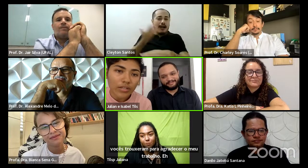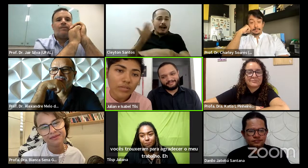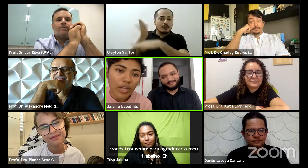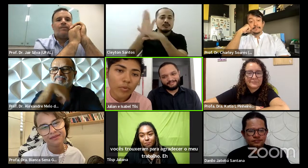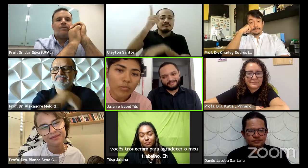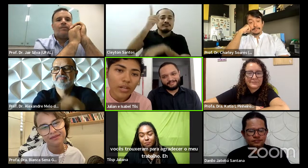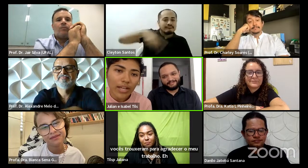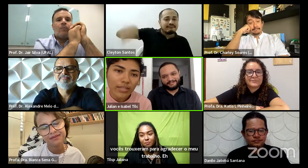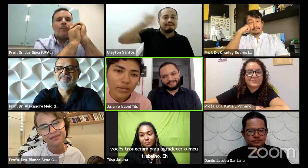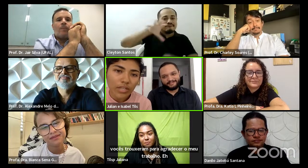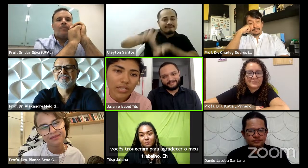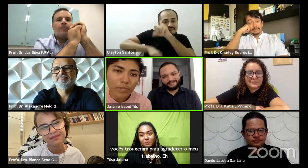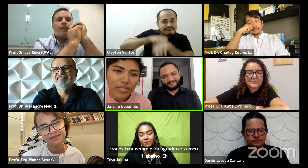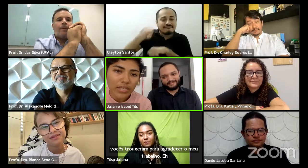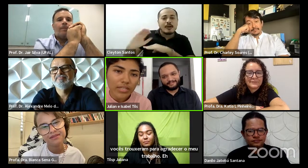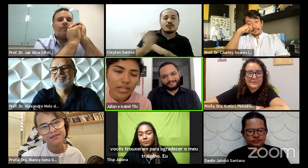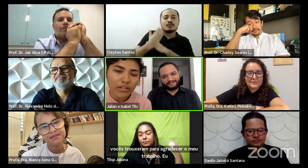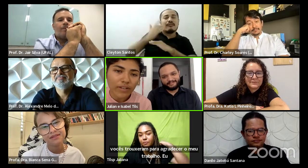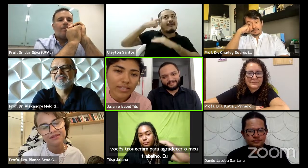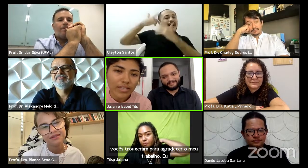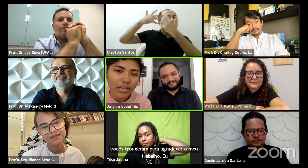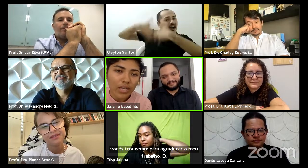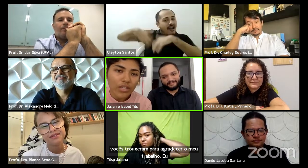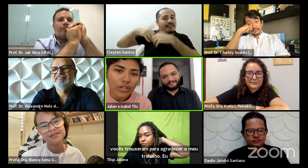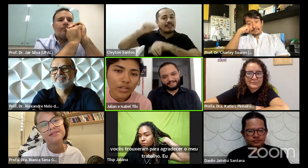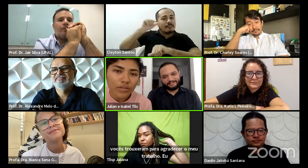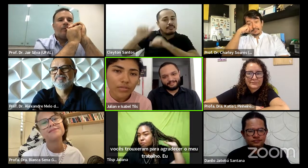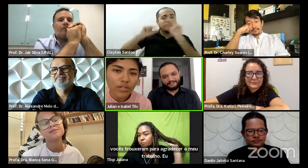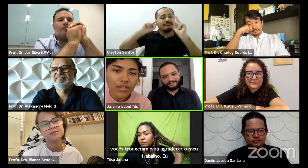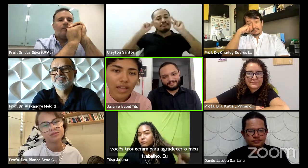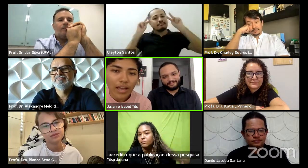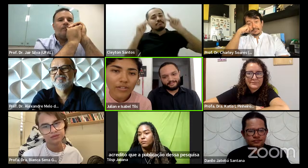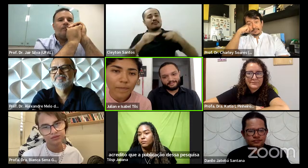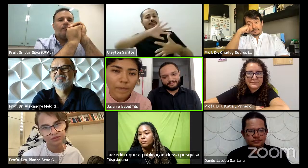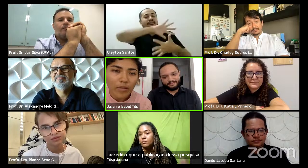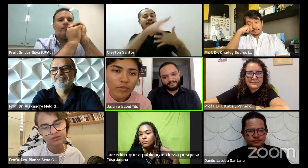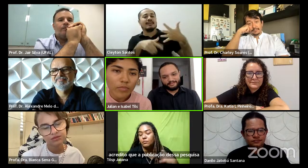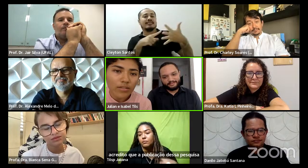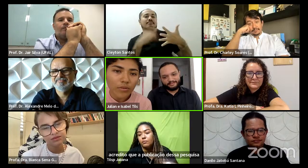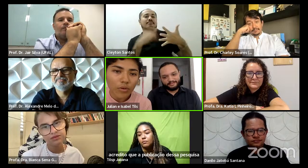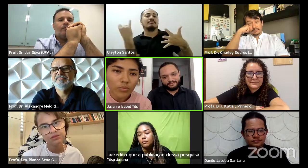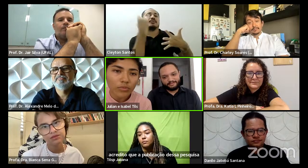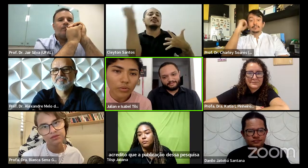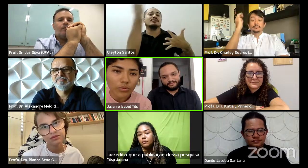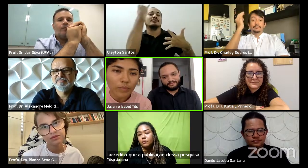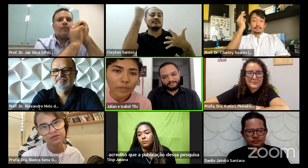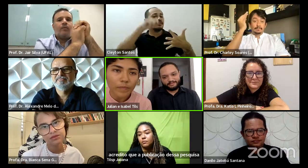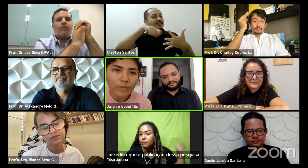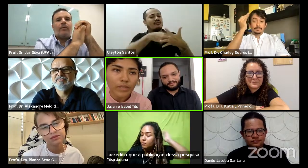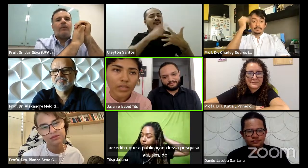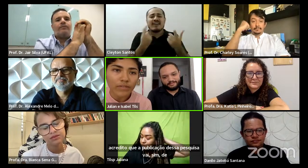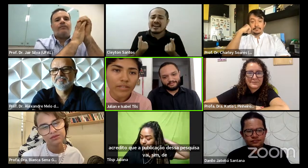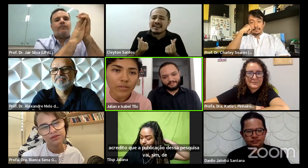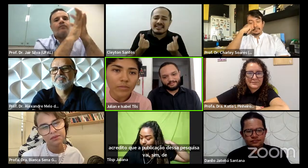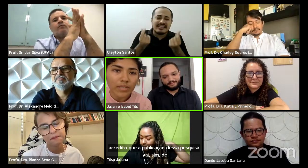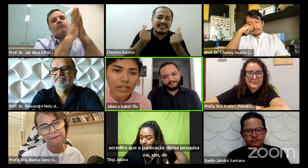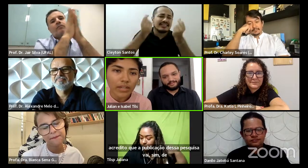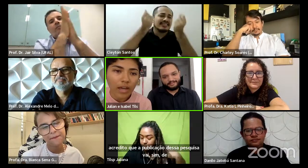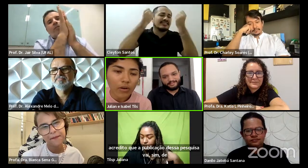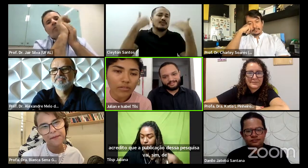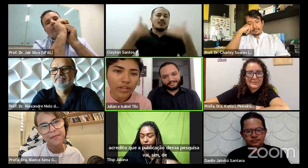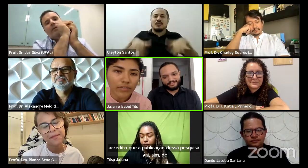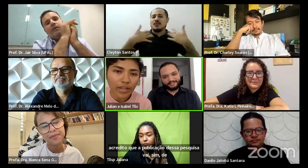E acredito que a publicação dessa pesquisa, ela vai ser de grande utilidade para o Brasil como um todo. Ela vai